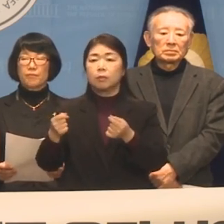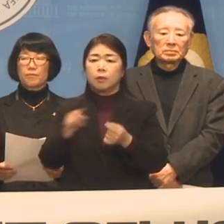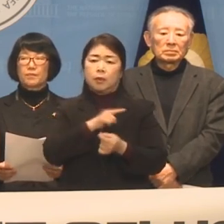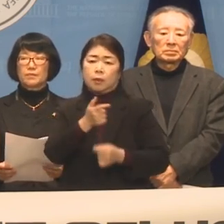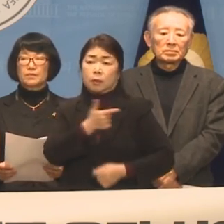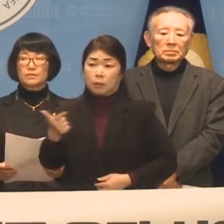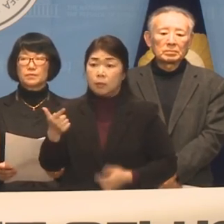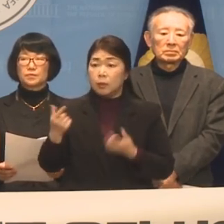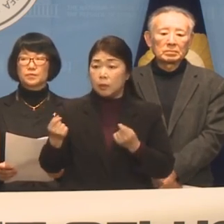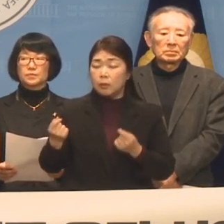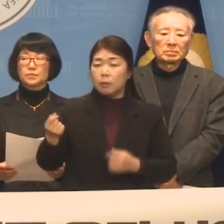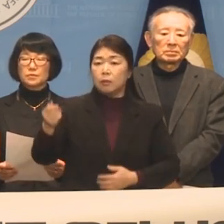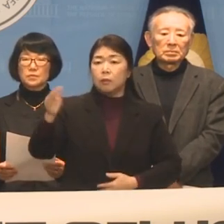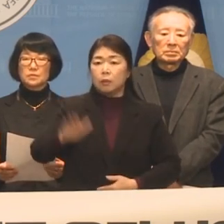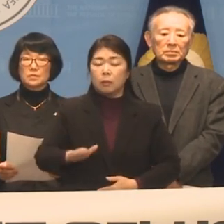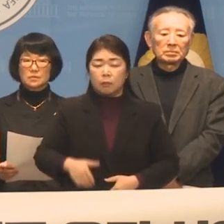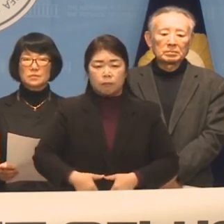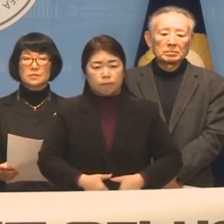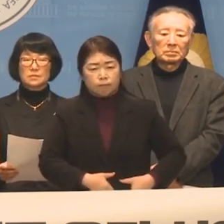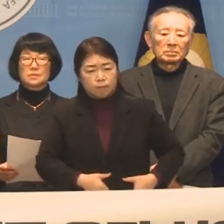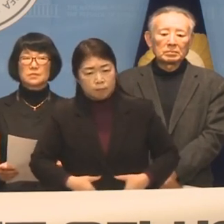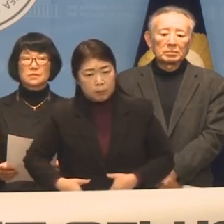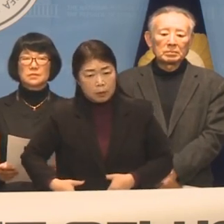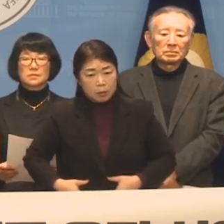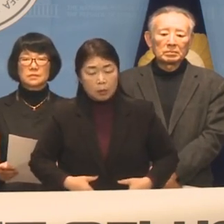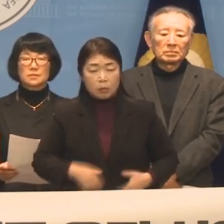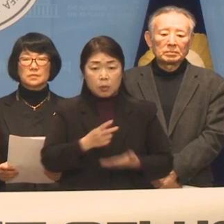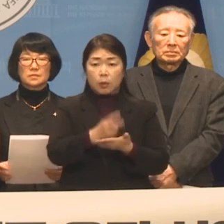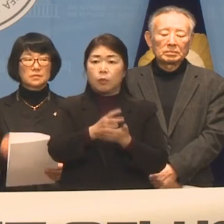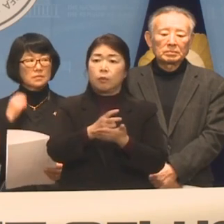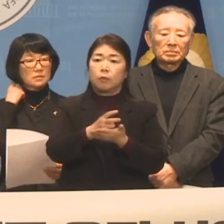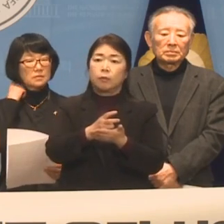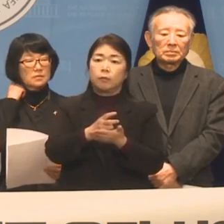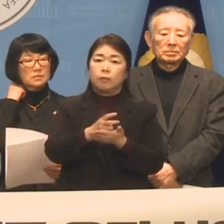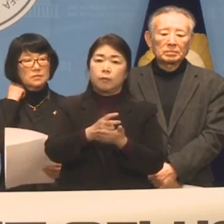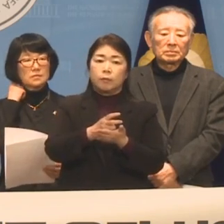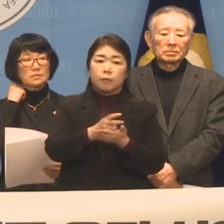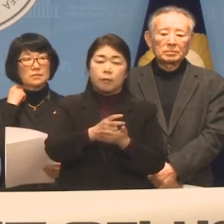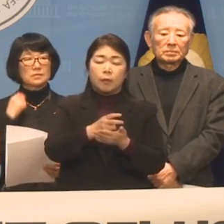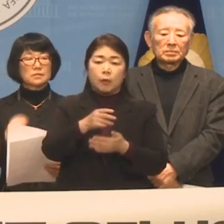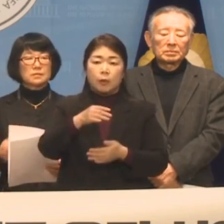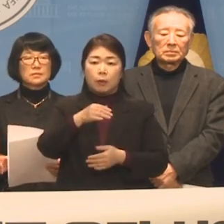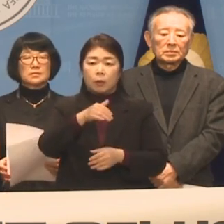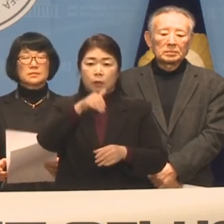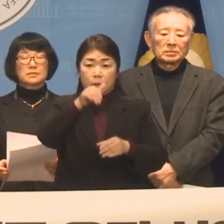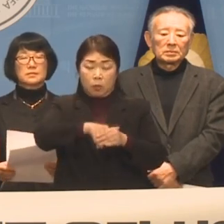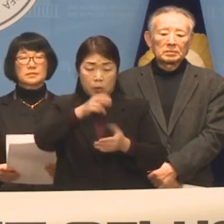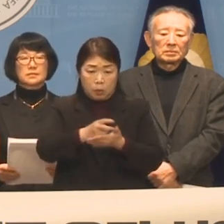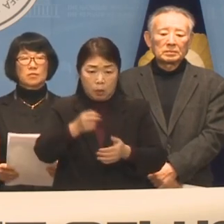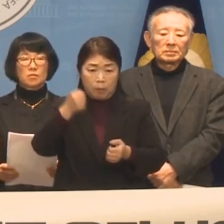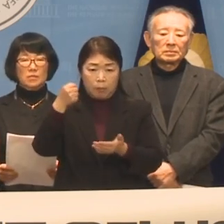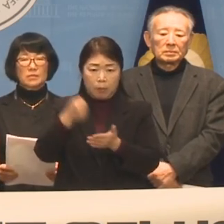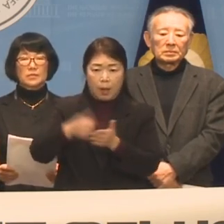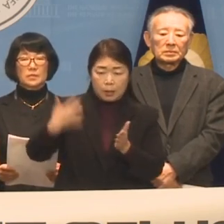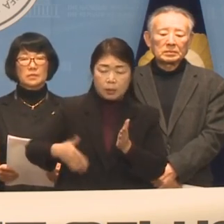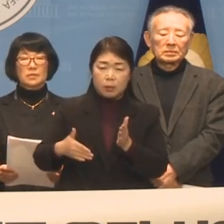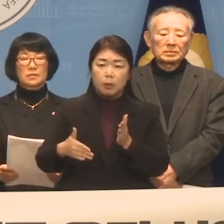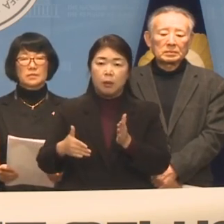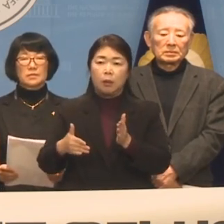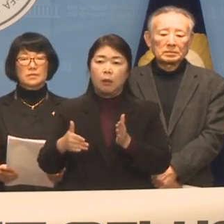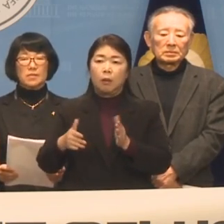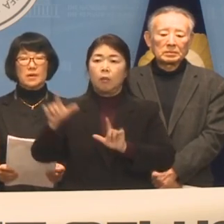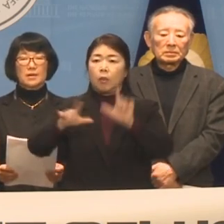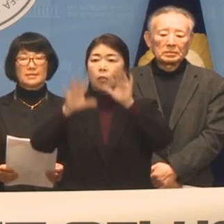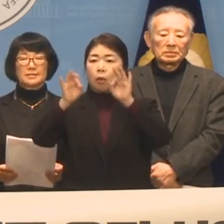또 좌고우면하면서 제대로 그 길을 만들지 못하고 있는 매우 답답한 상황.